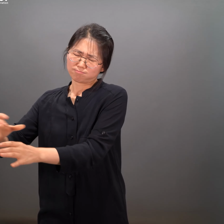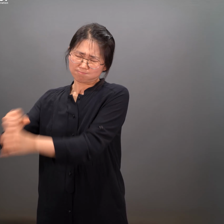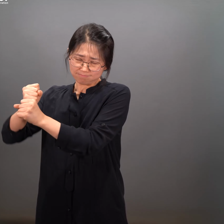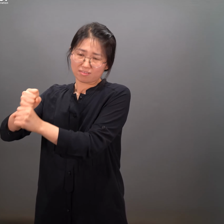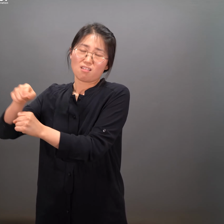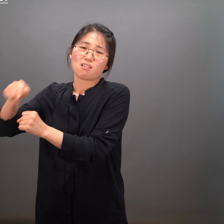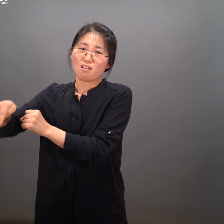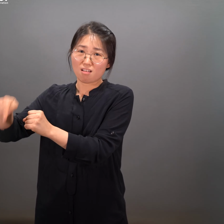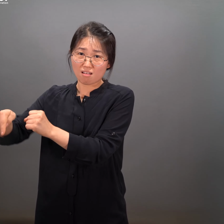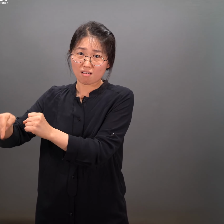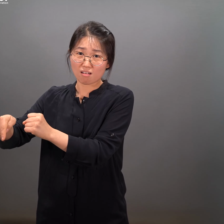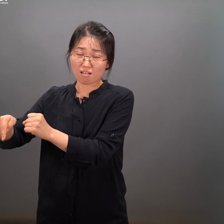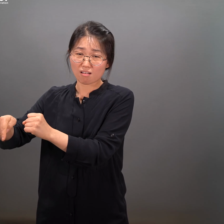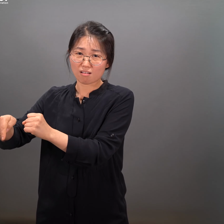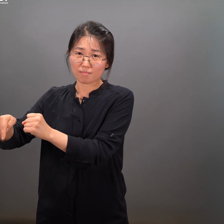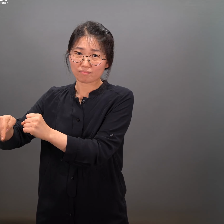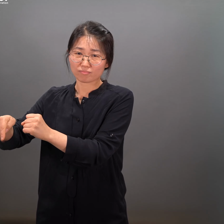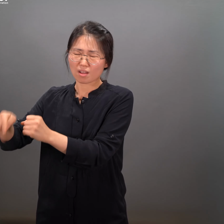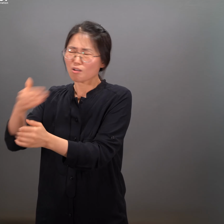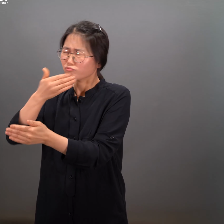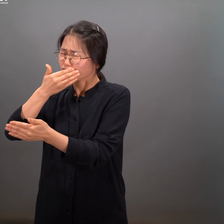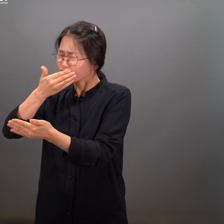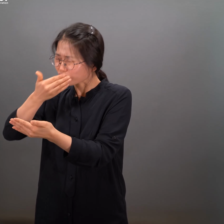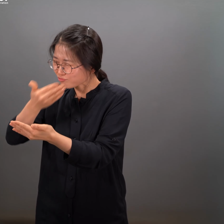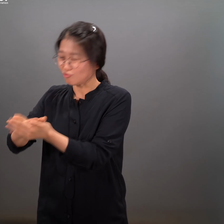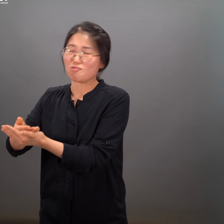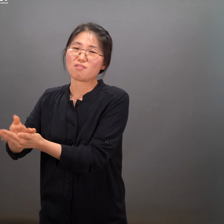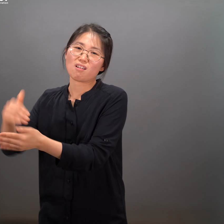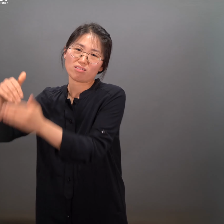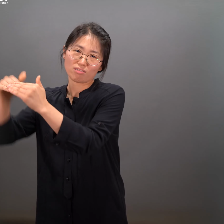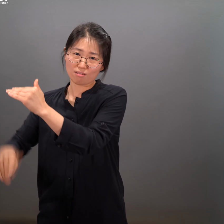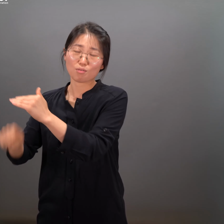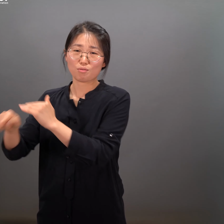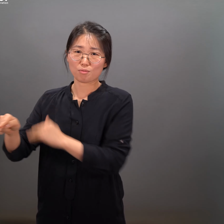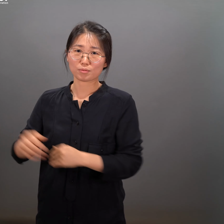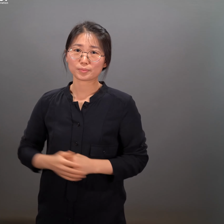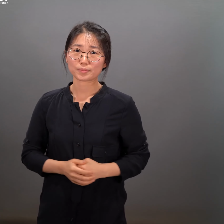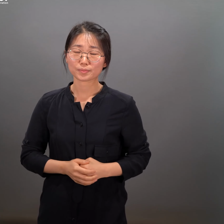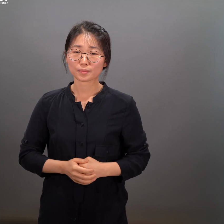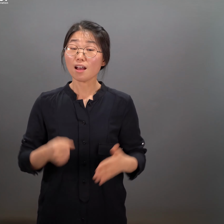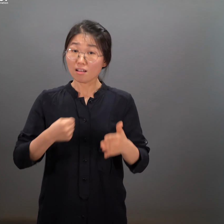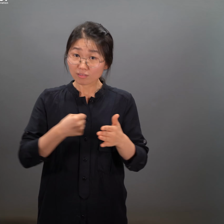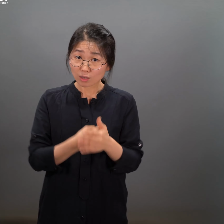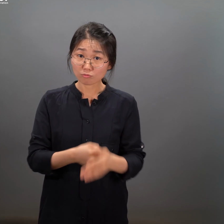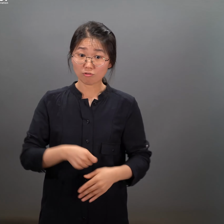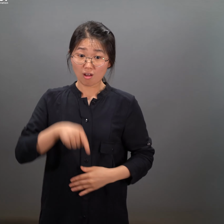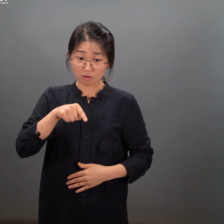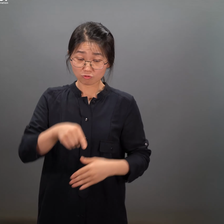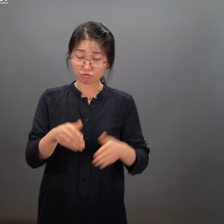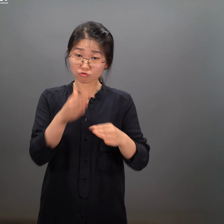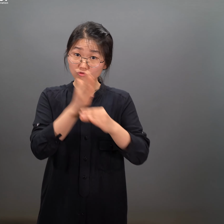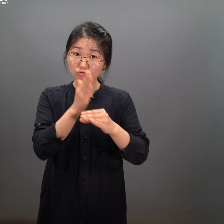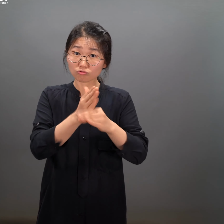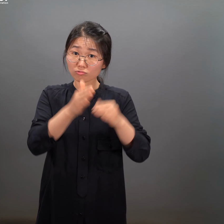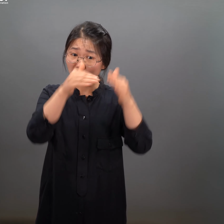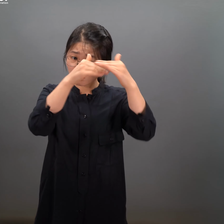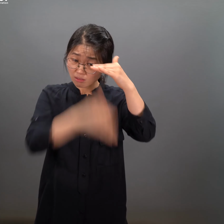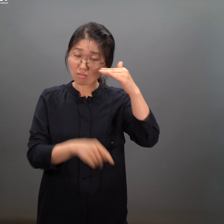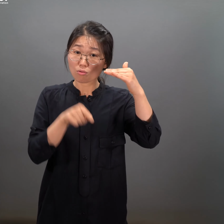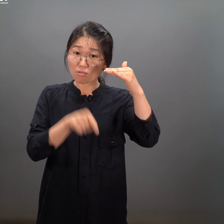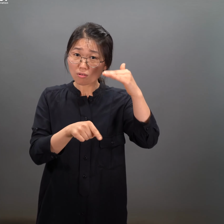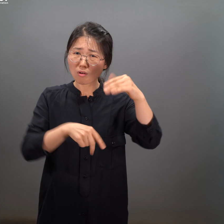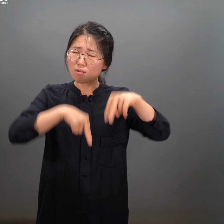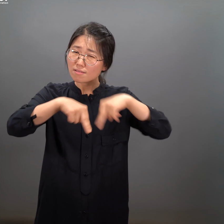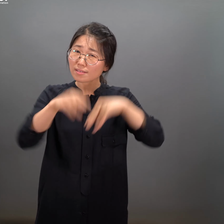농축해서 놓은 아주 총정리라고 생각할 수 있습니다. 그러니까 어찌 보면 중간에 끼어 있는